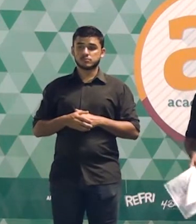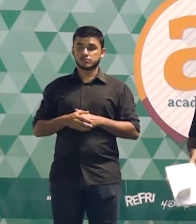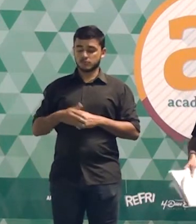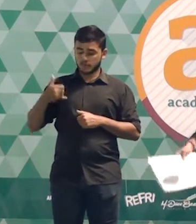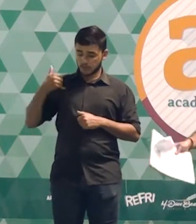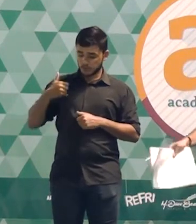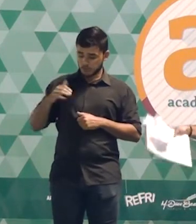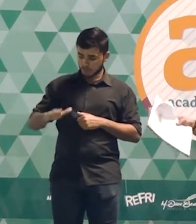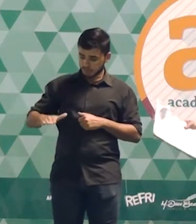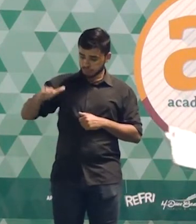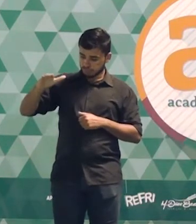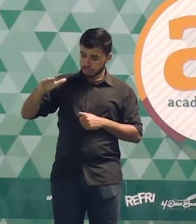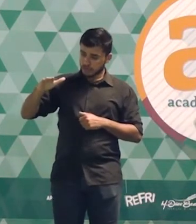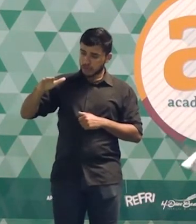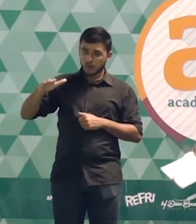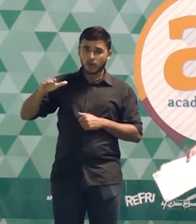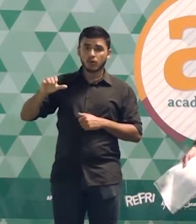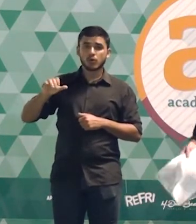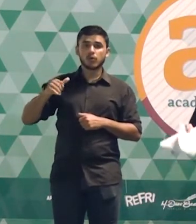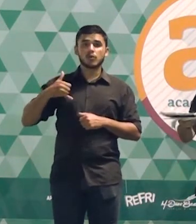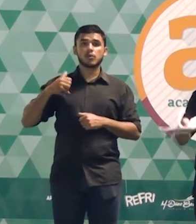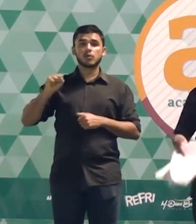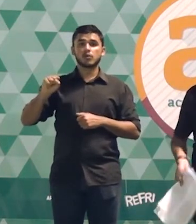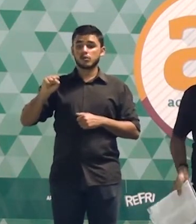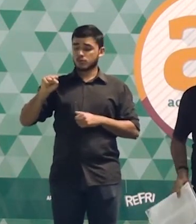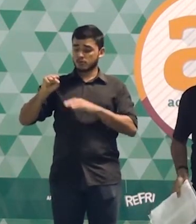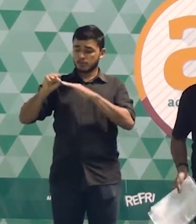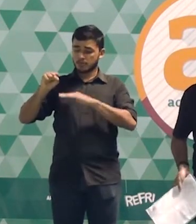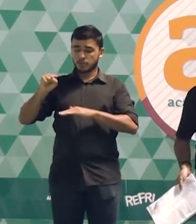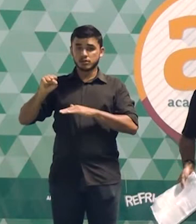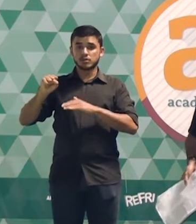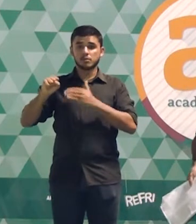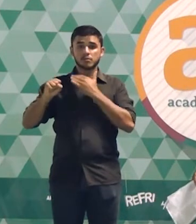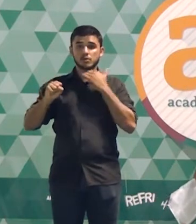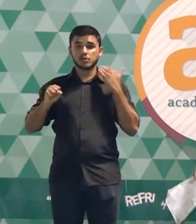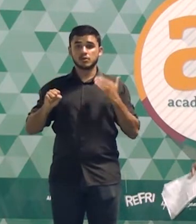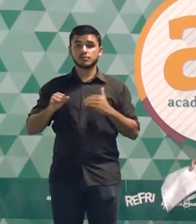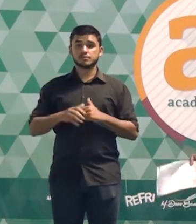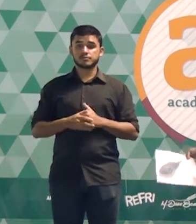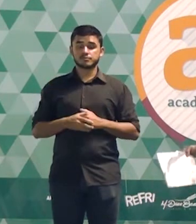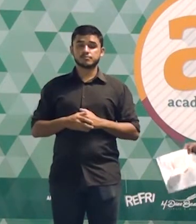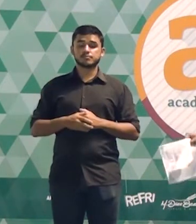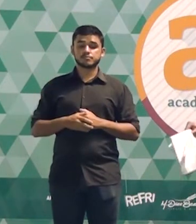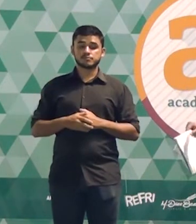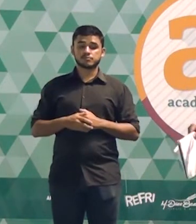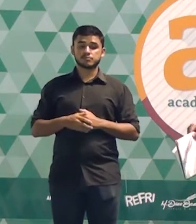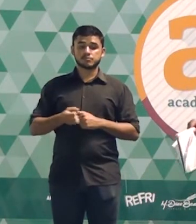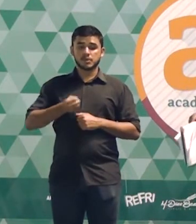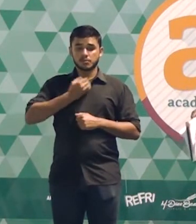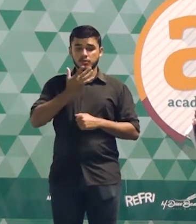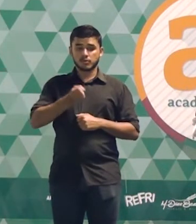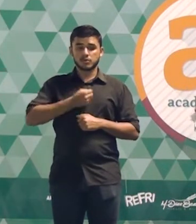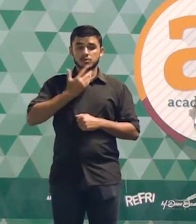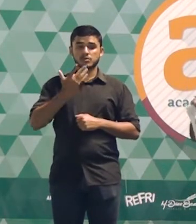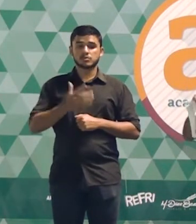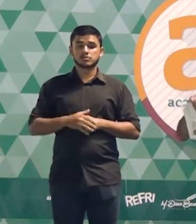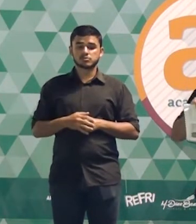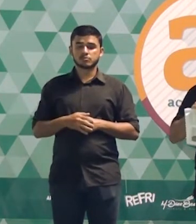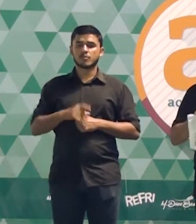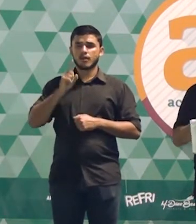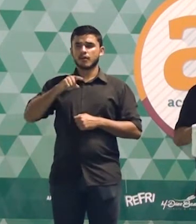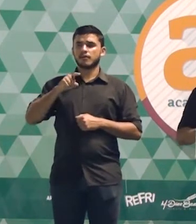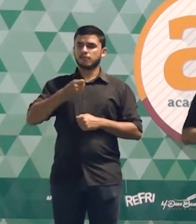de completar 8 anos de idade. Antes de completar, gostou? 8 anos de idade. É um poema